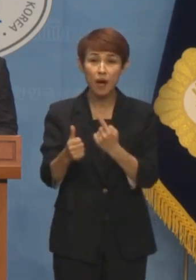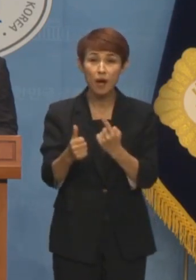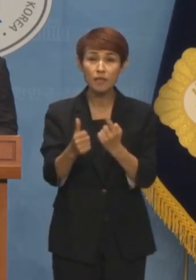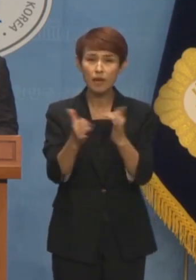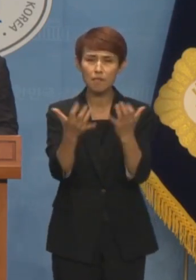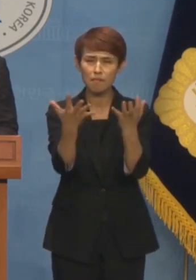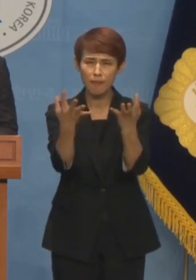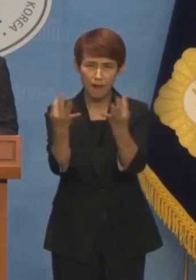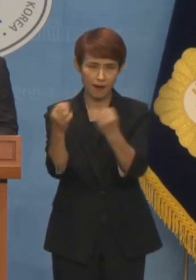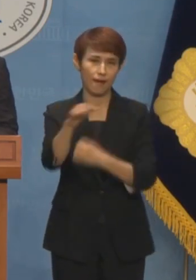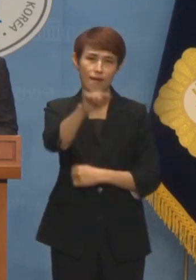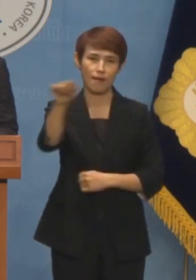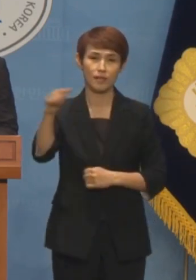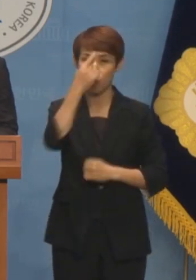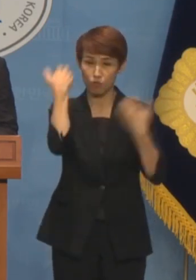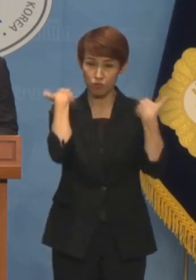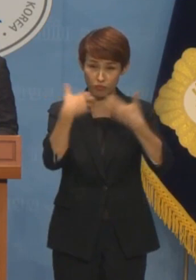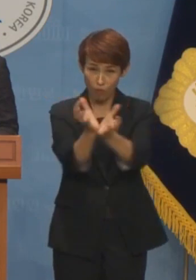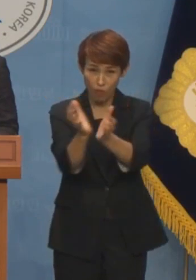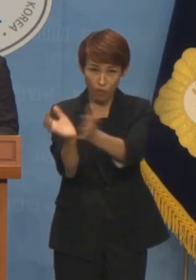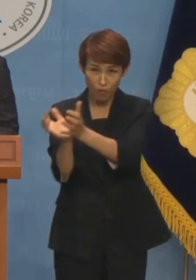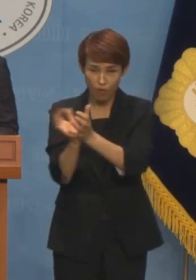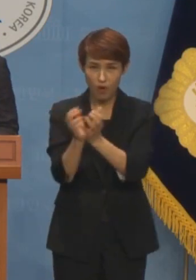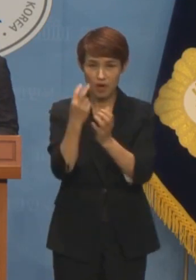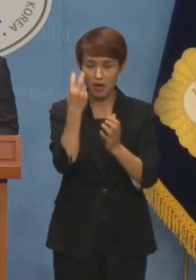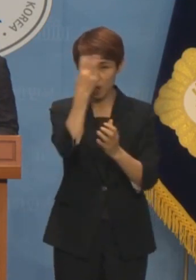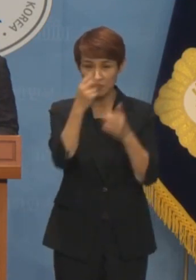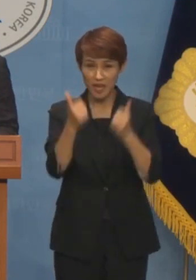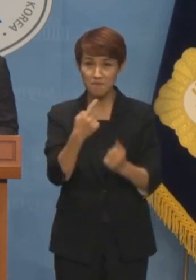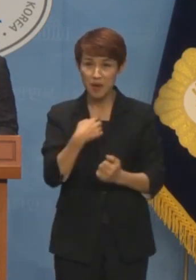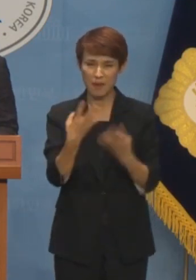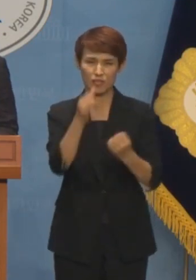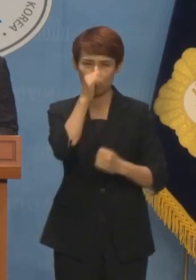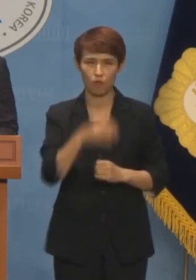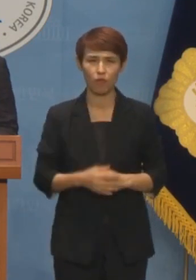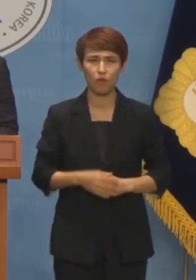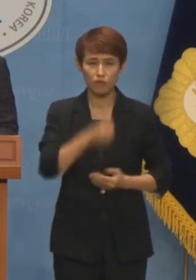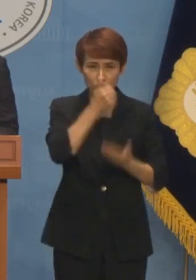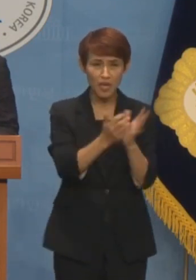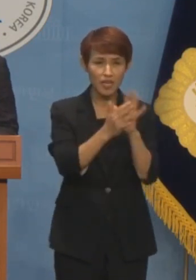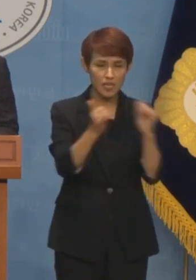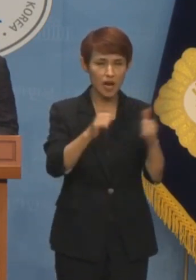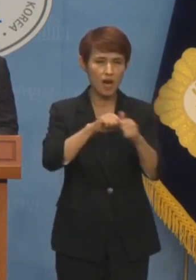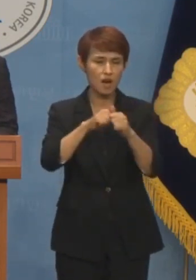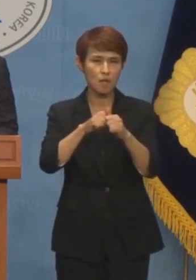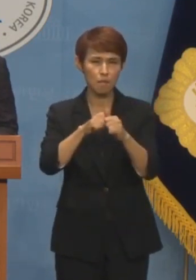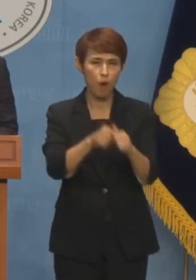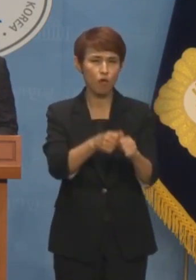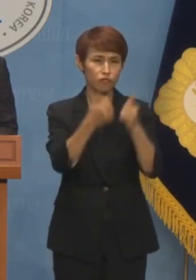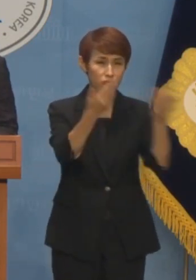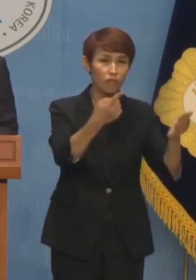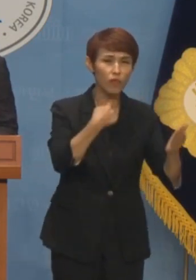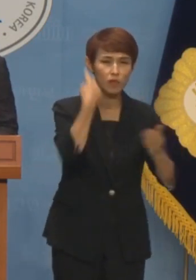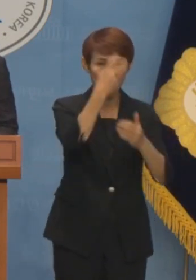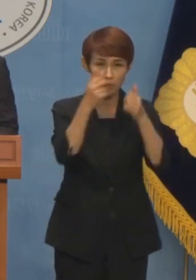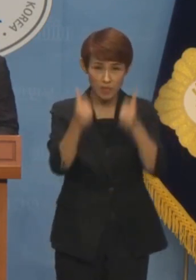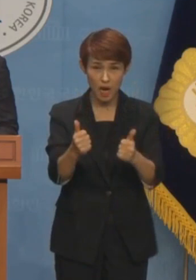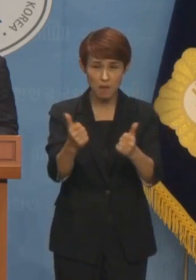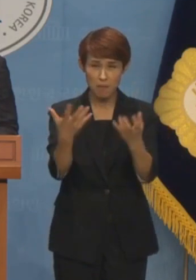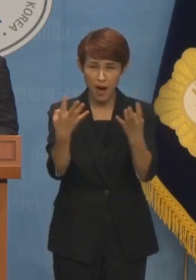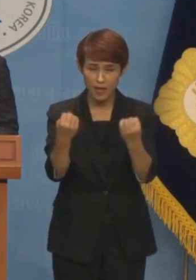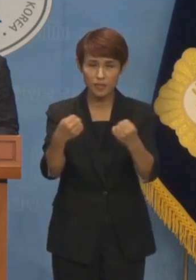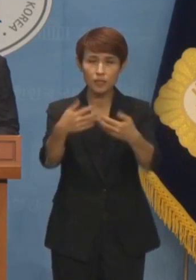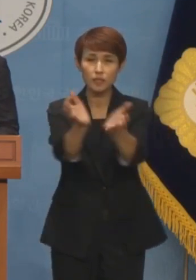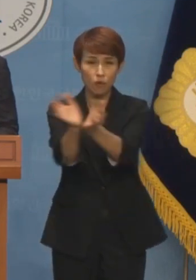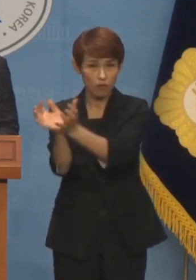많습니다. 지금 바꿔야 합니다. 범죄자들을 법으로 단죄했던 검찰 출신 분들이 많은